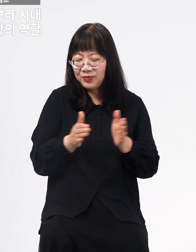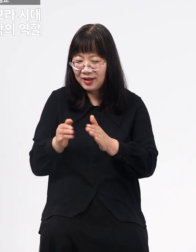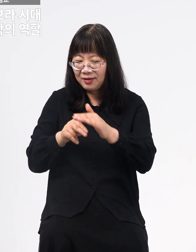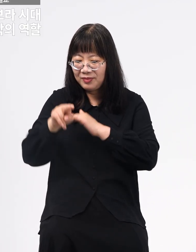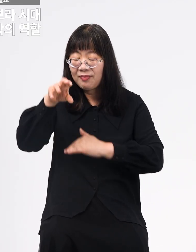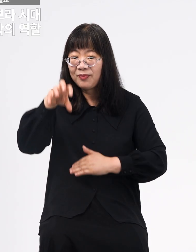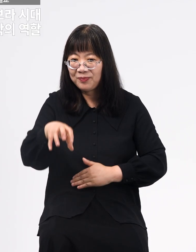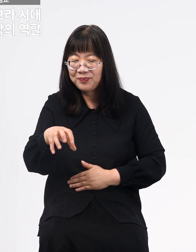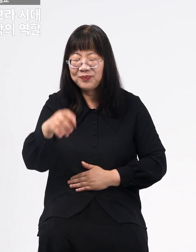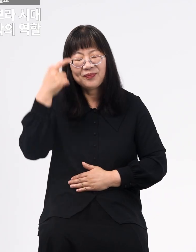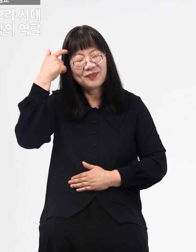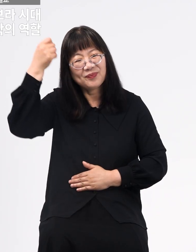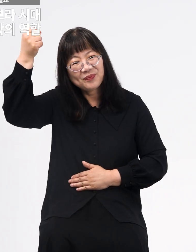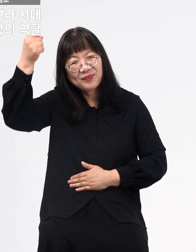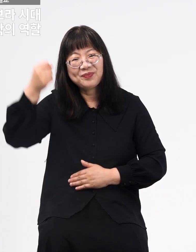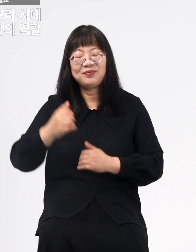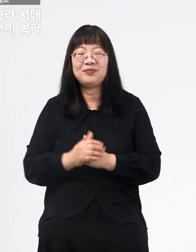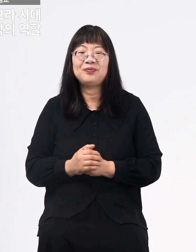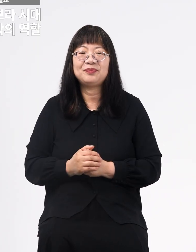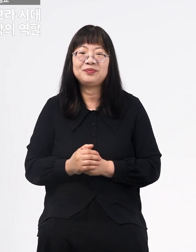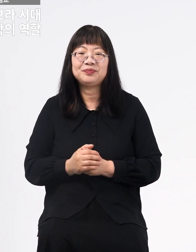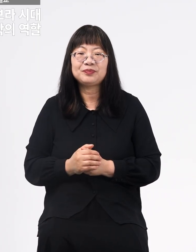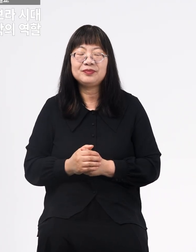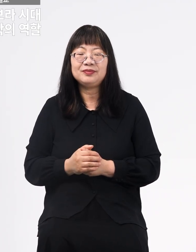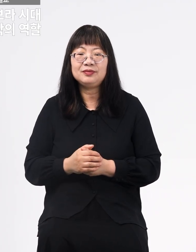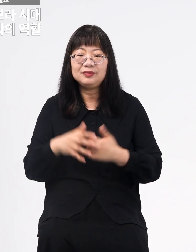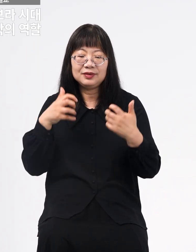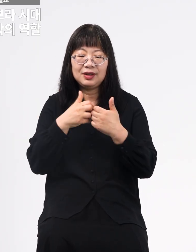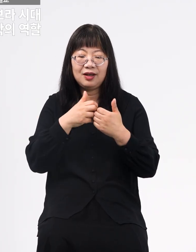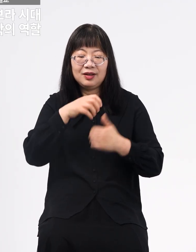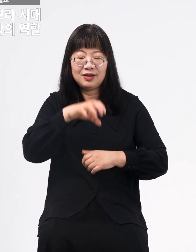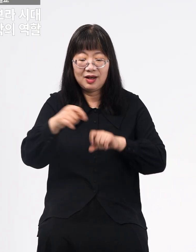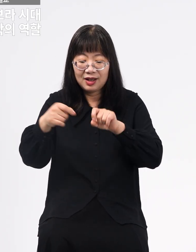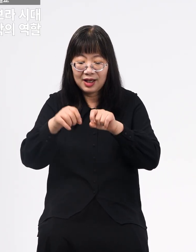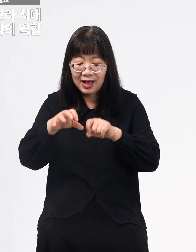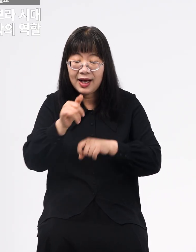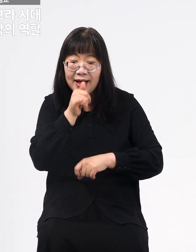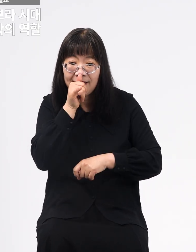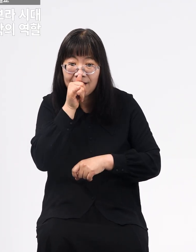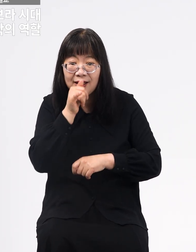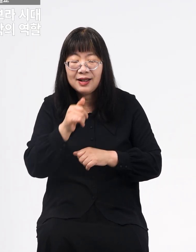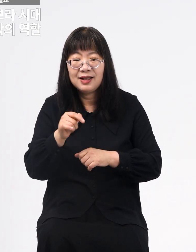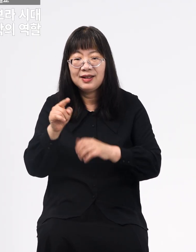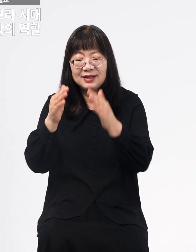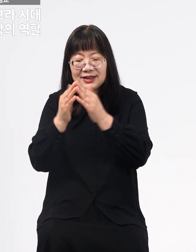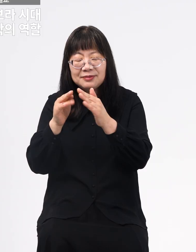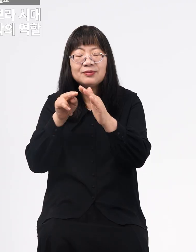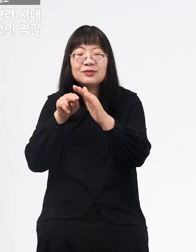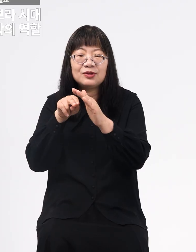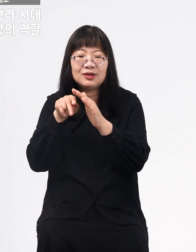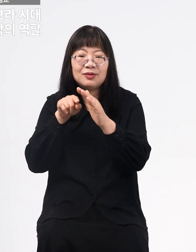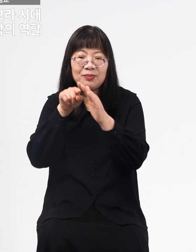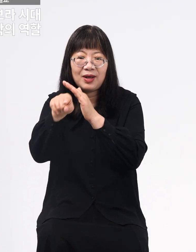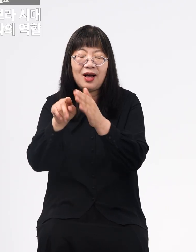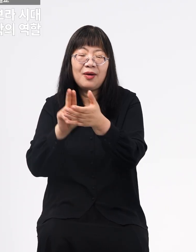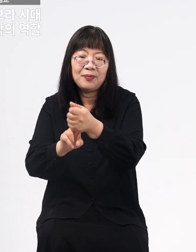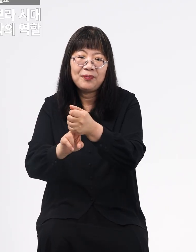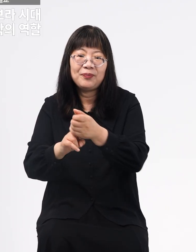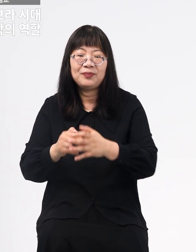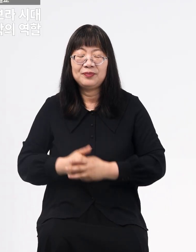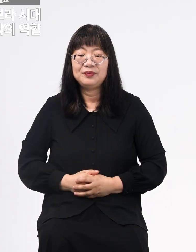피난처구나 하고 그 전쟁터에서 가까이 있던 그 집으로 쏙 피난에